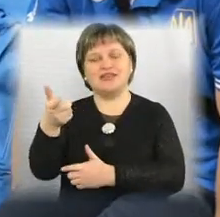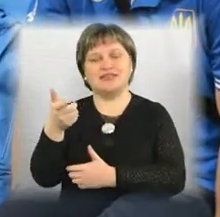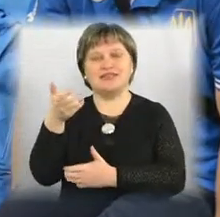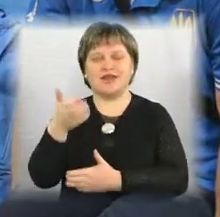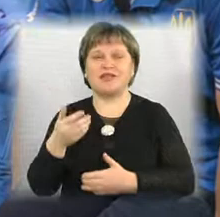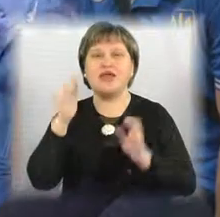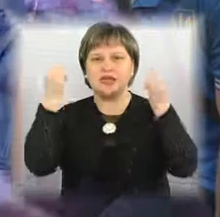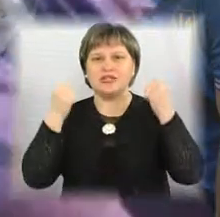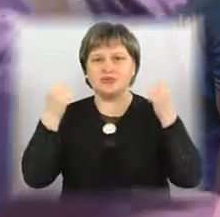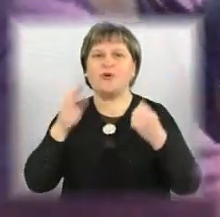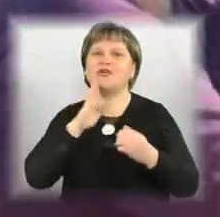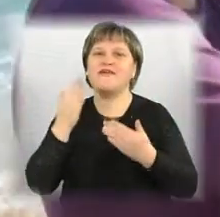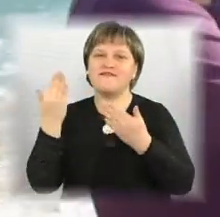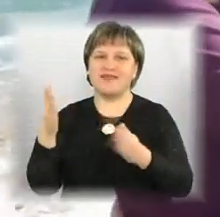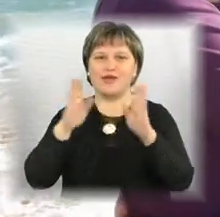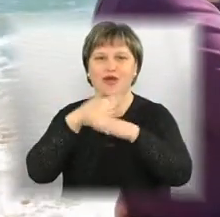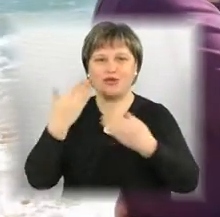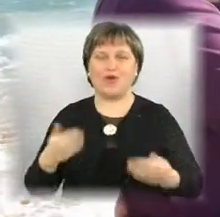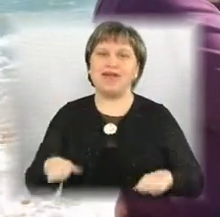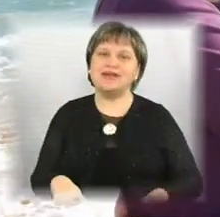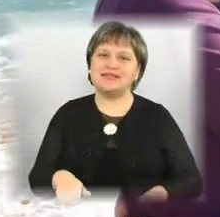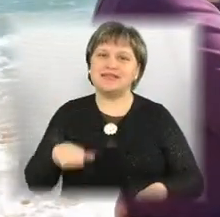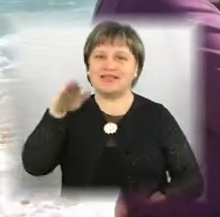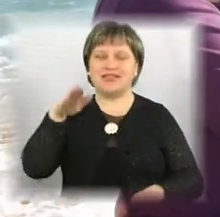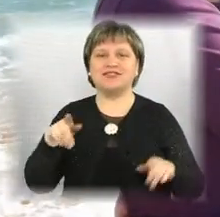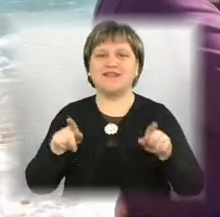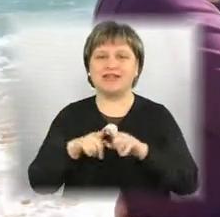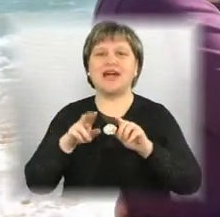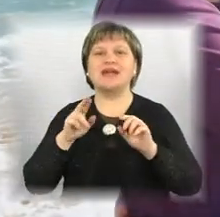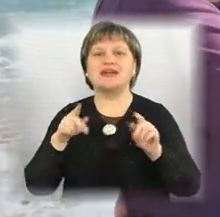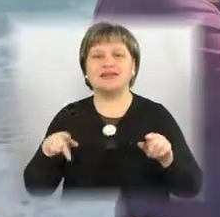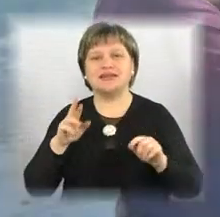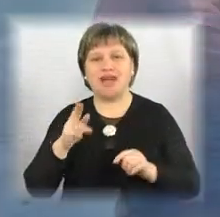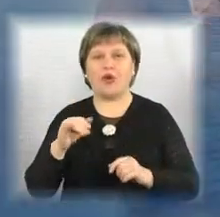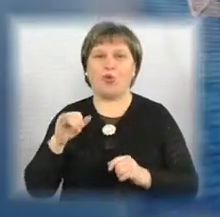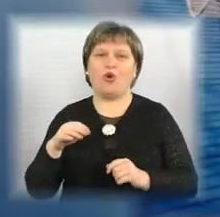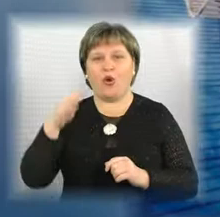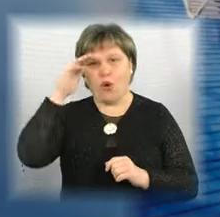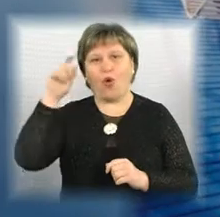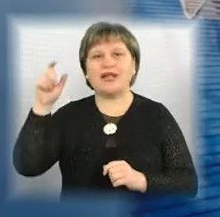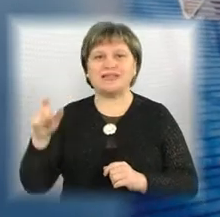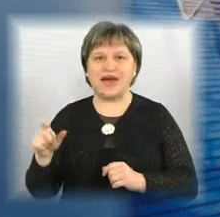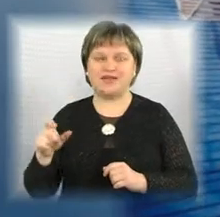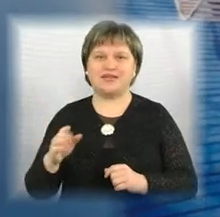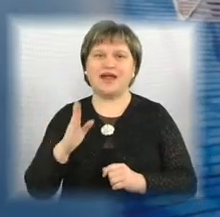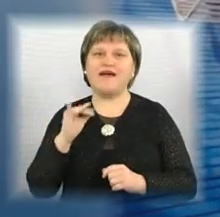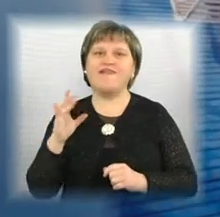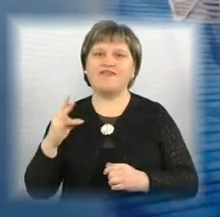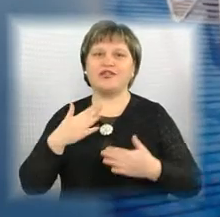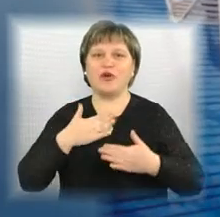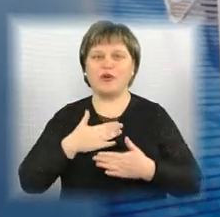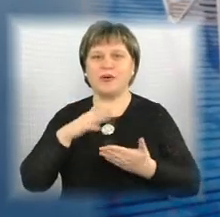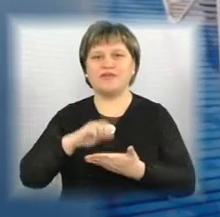з дитинства. Так само, як і Олександра. Він, в принципі, любив займатися спортом. Тут